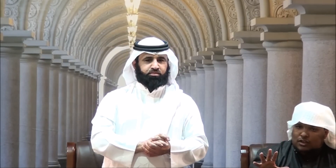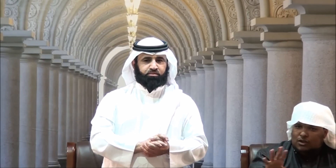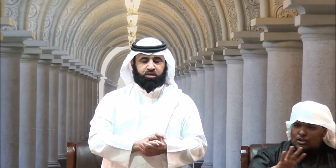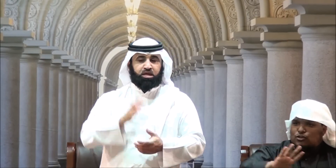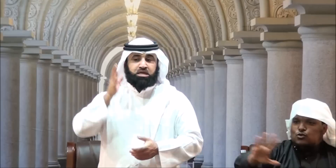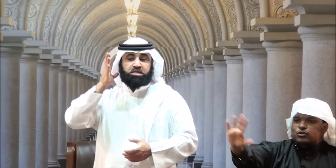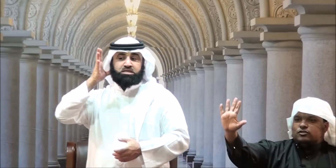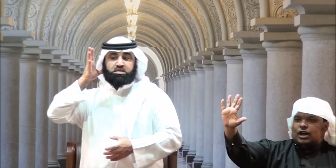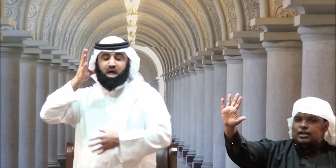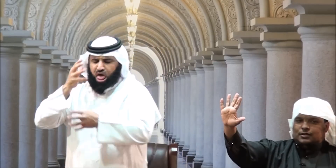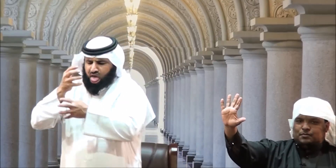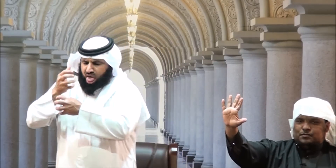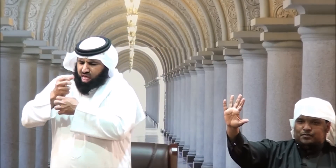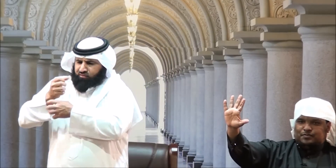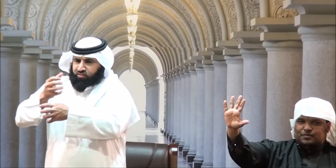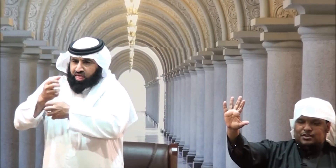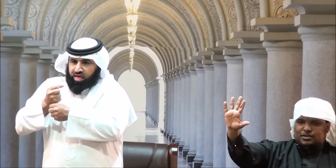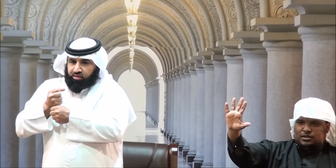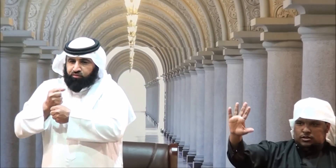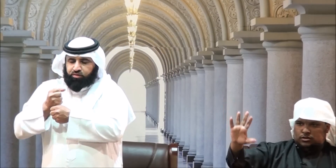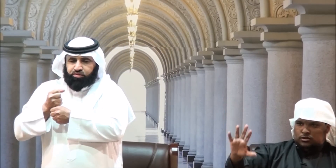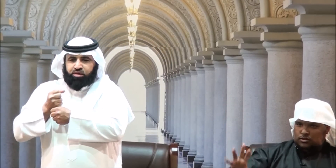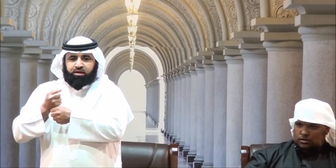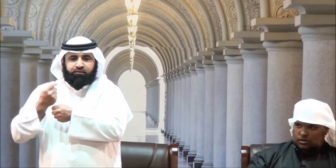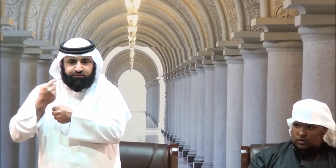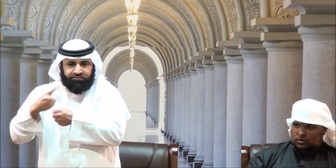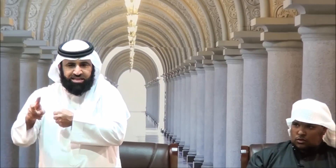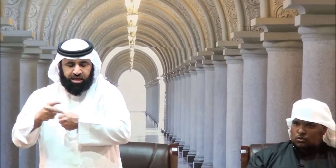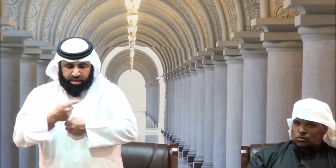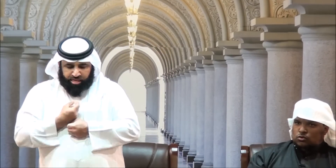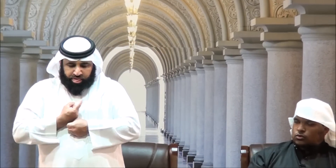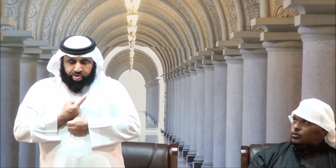بالمحافظة على الصلاة تكون السعادة.